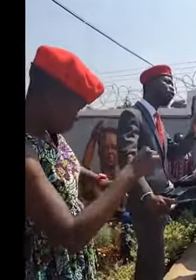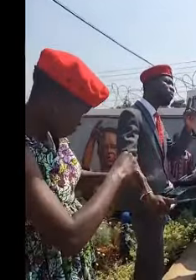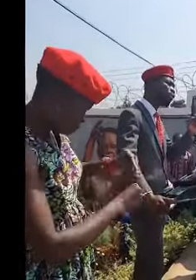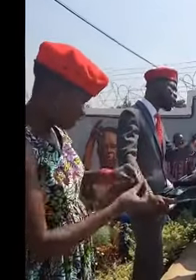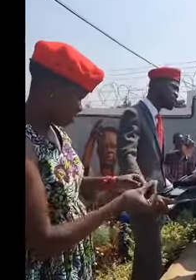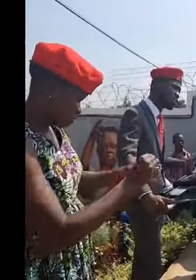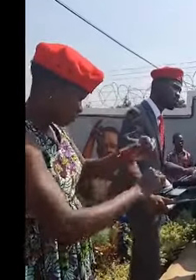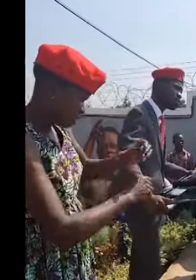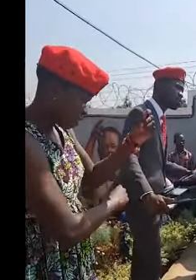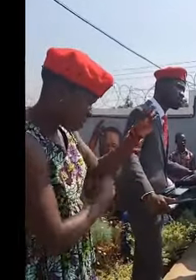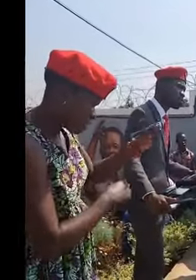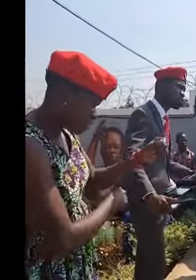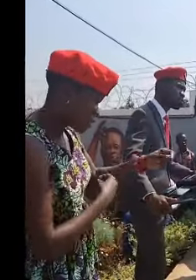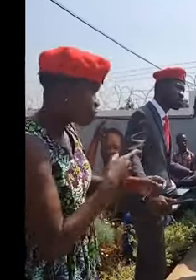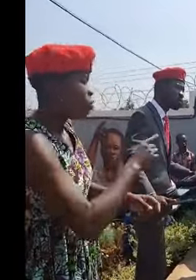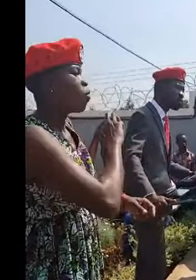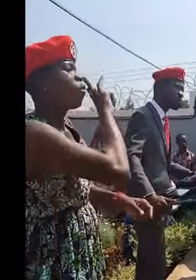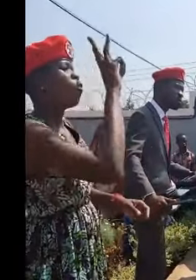nsiko omulwanyise